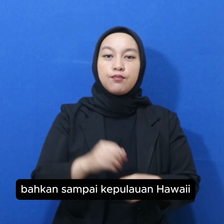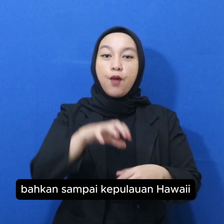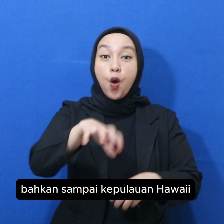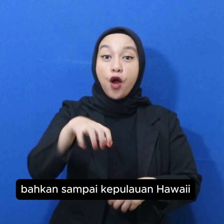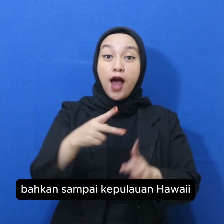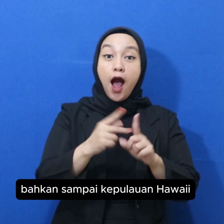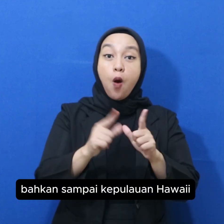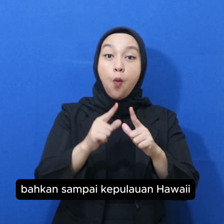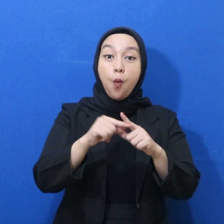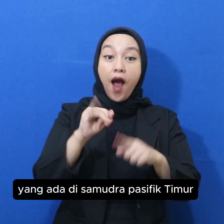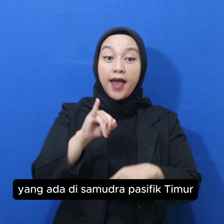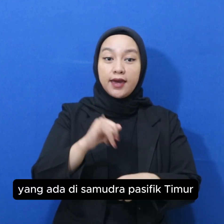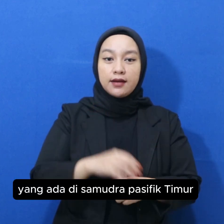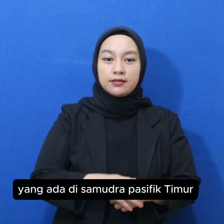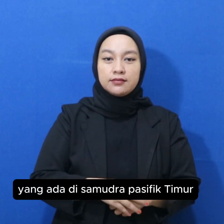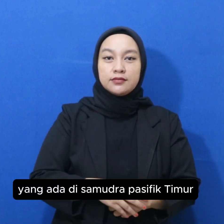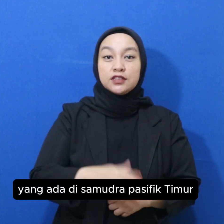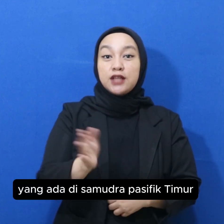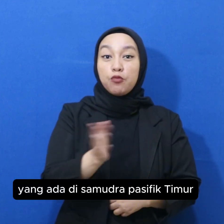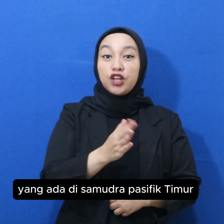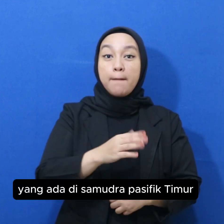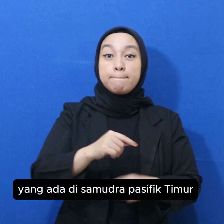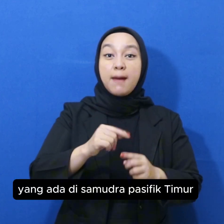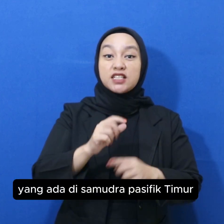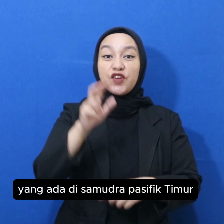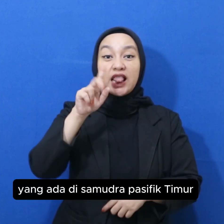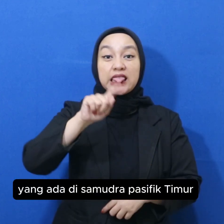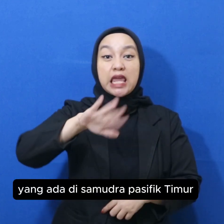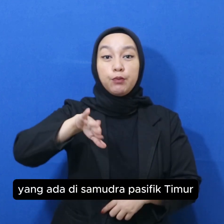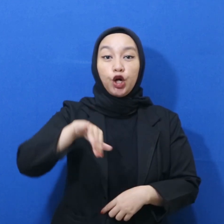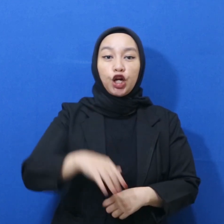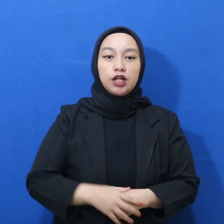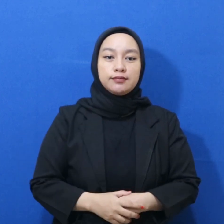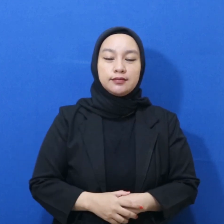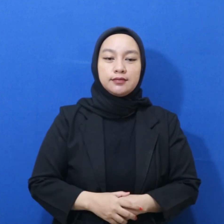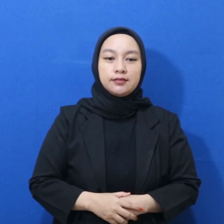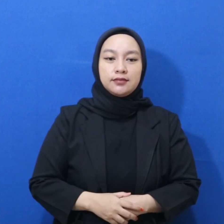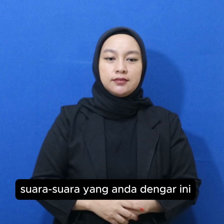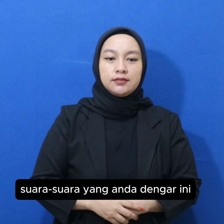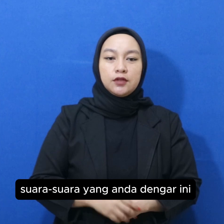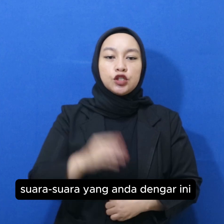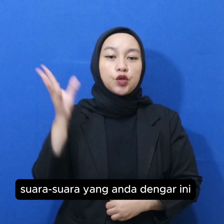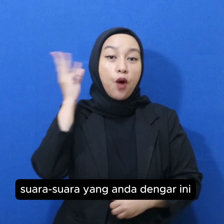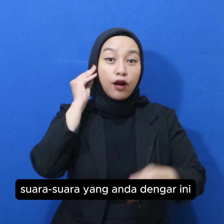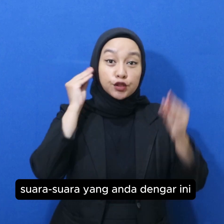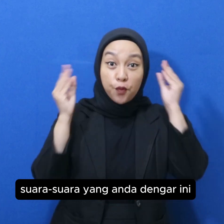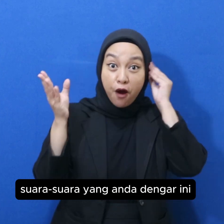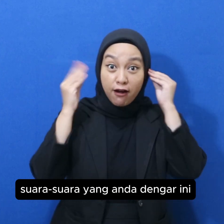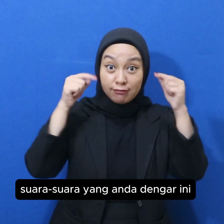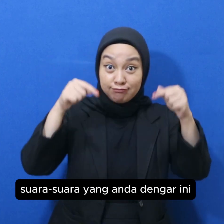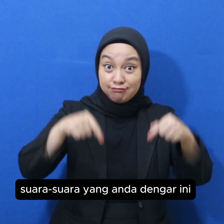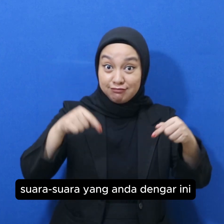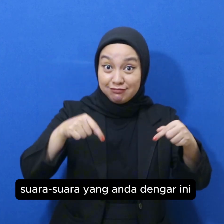Kepulauan Hawaii yang ada di Samudra Pasifik Timur. Suara-suara yang Anda dengar